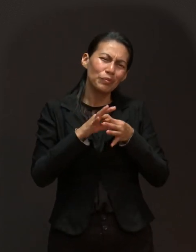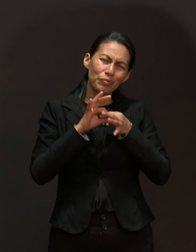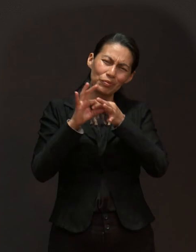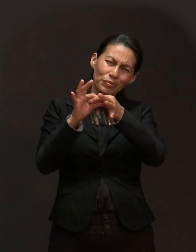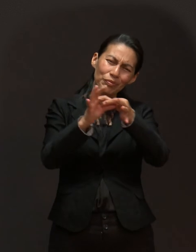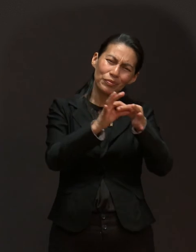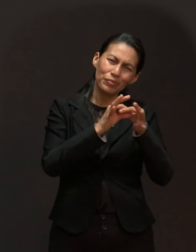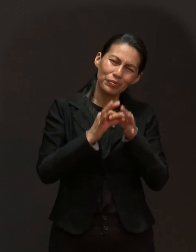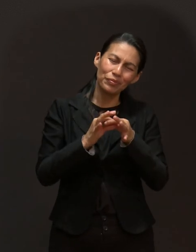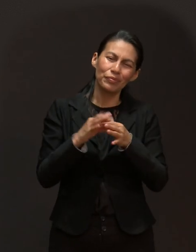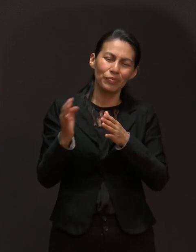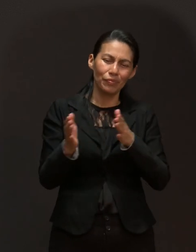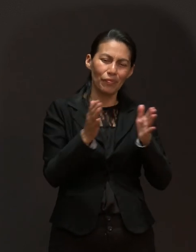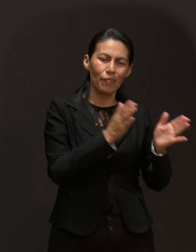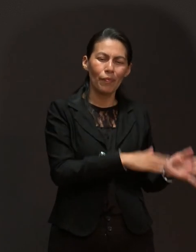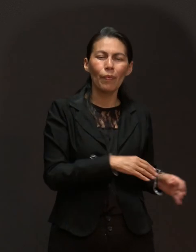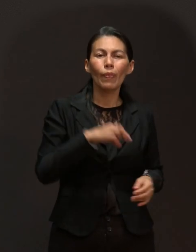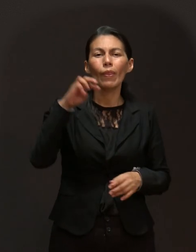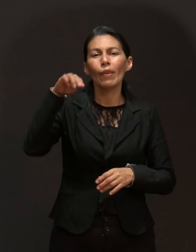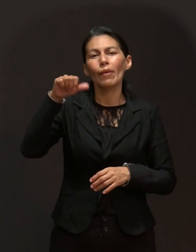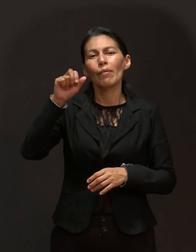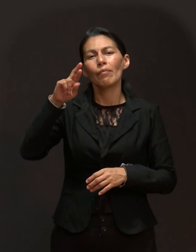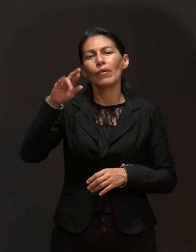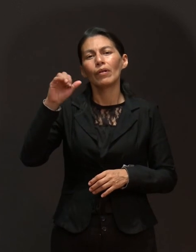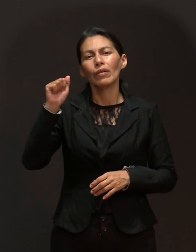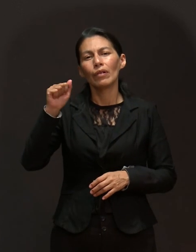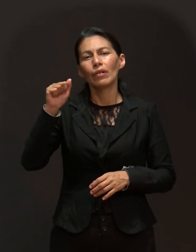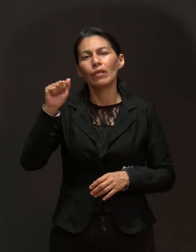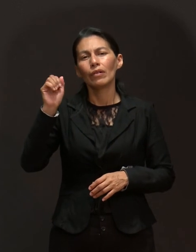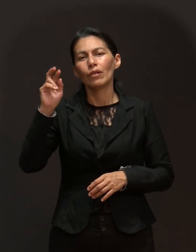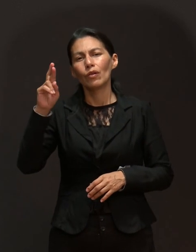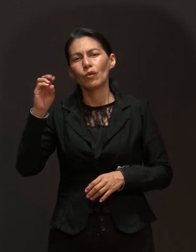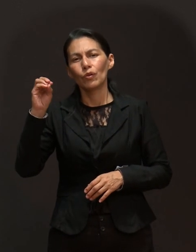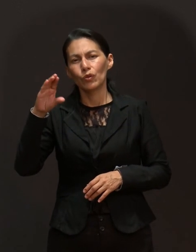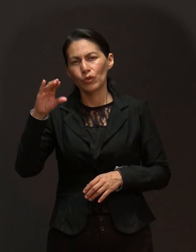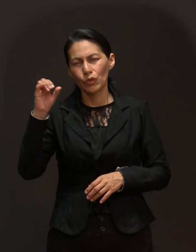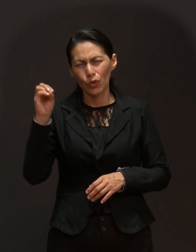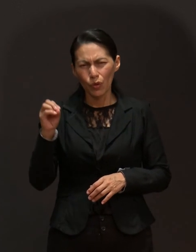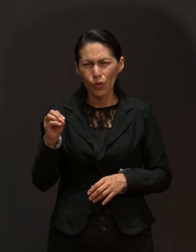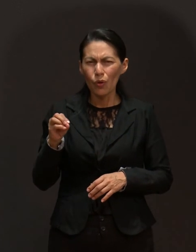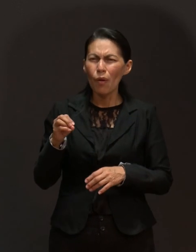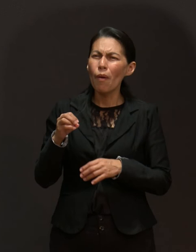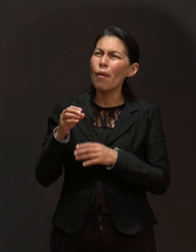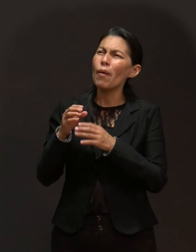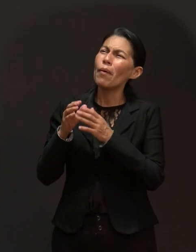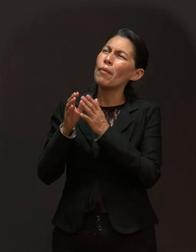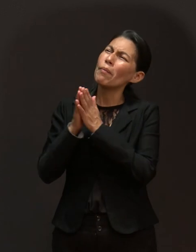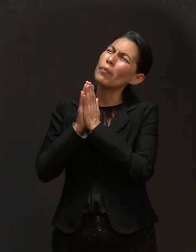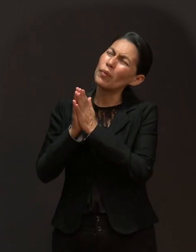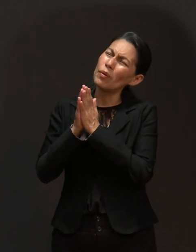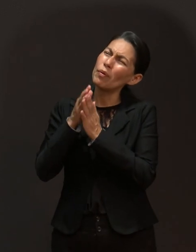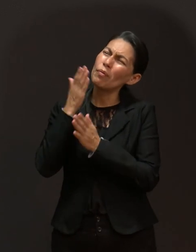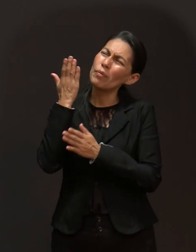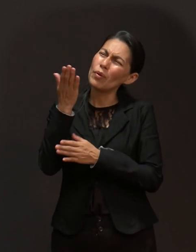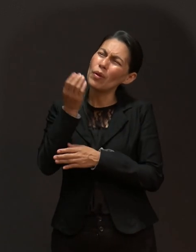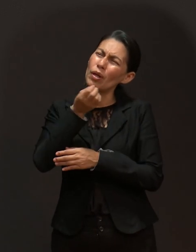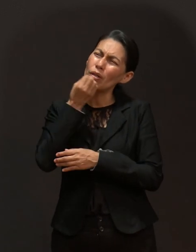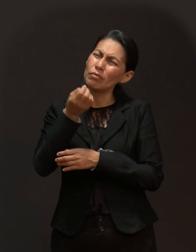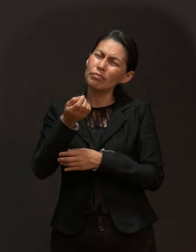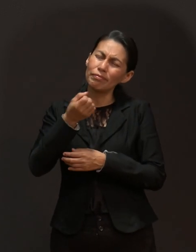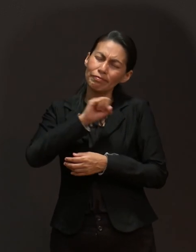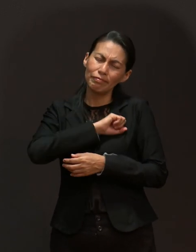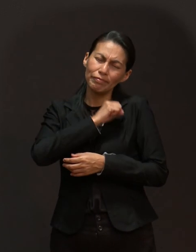ti en oración María del Rocío Ojeda Santiago Saludos Pido oración por mi salud espiritual